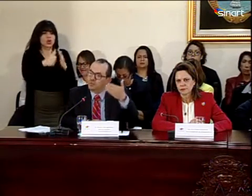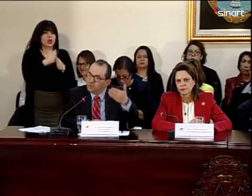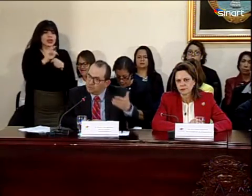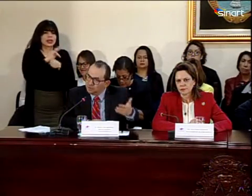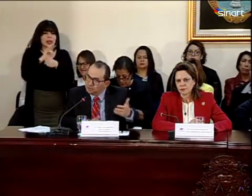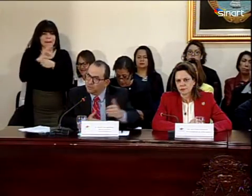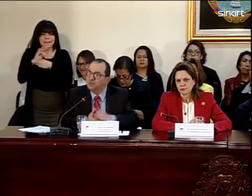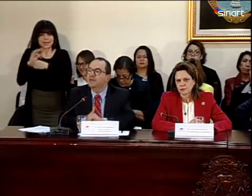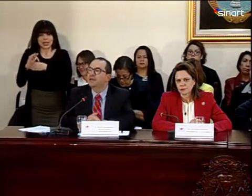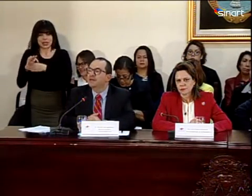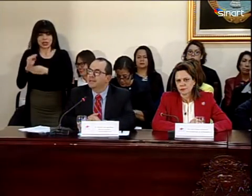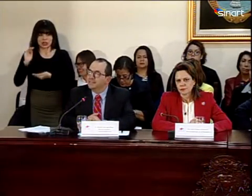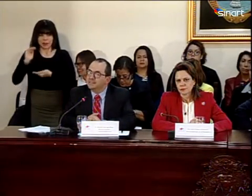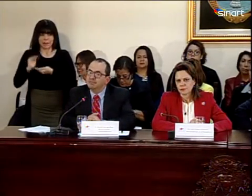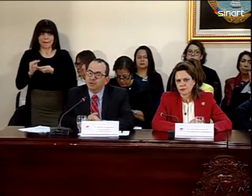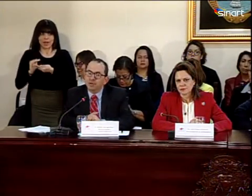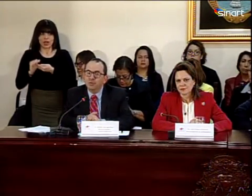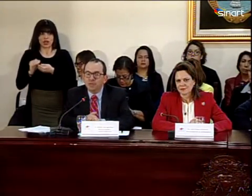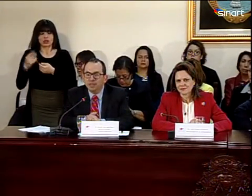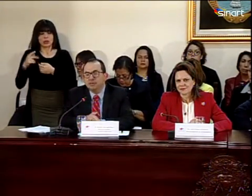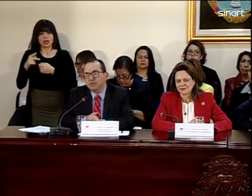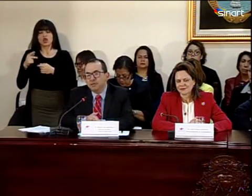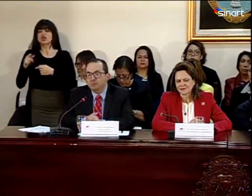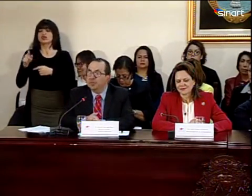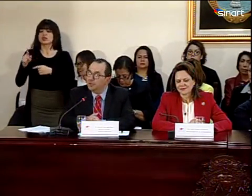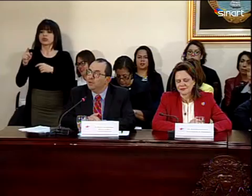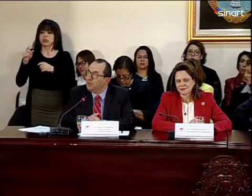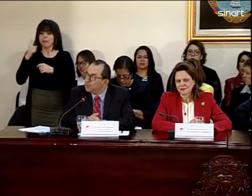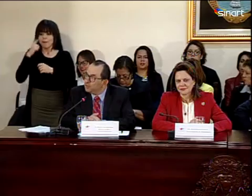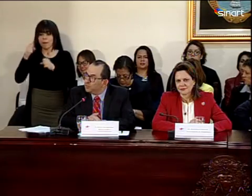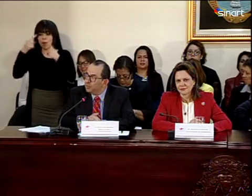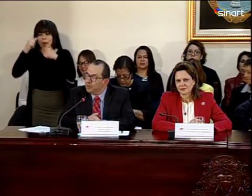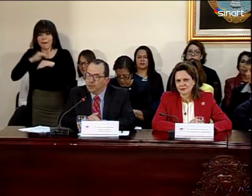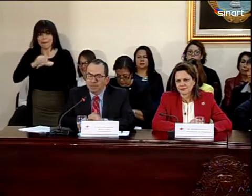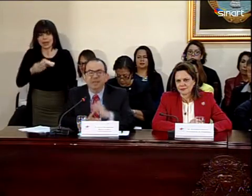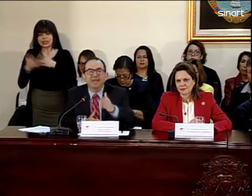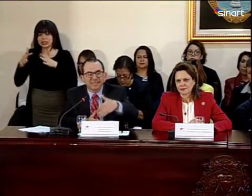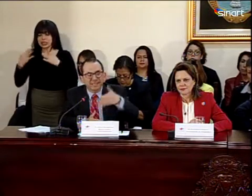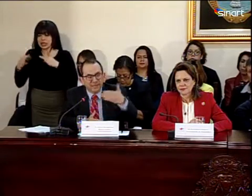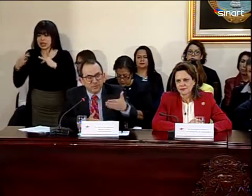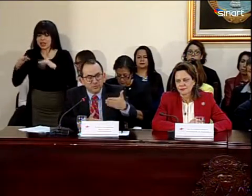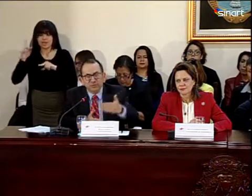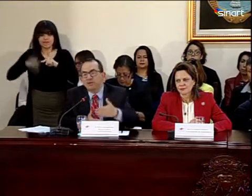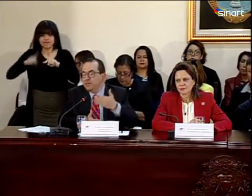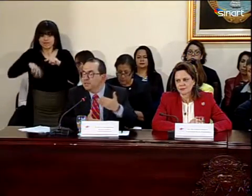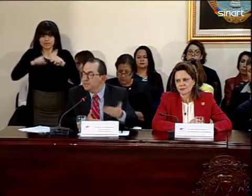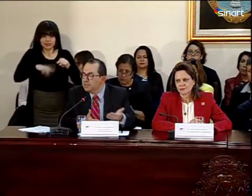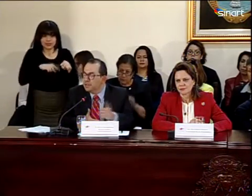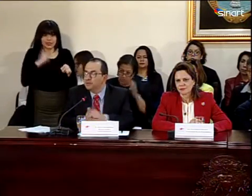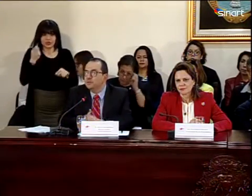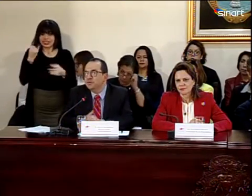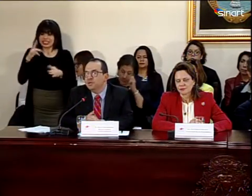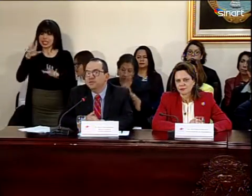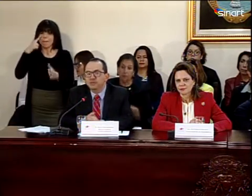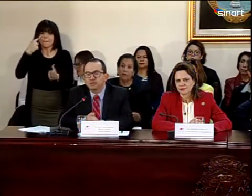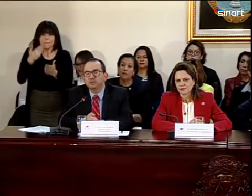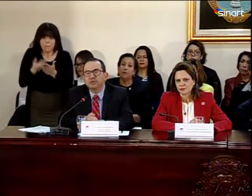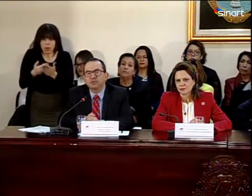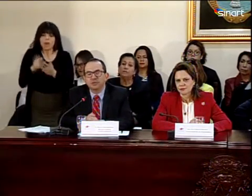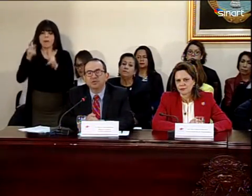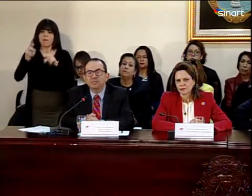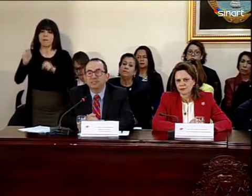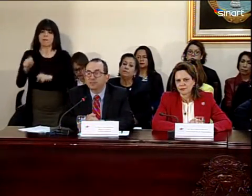tratamientos menos invasivos que existen para lograr obtener un embarazo. En ese caso, y solamente en ese caso, son las únicas